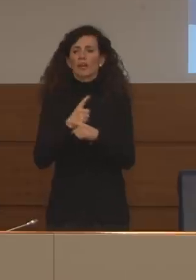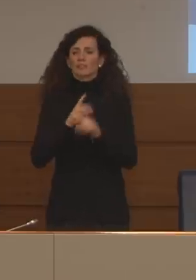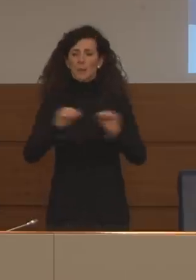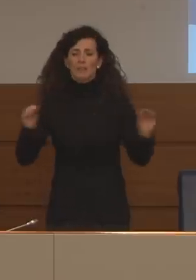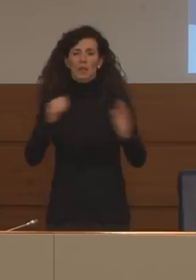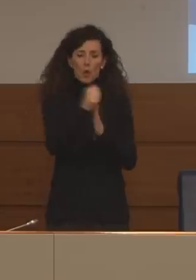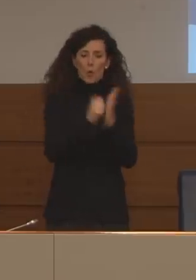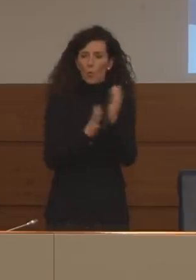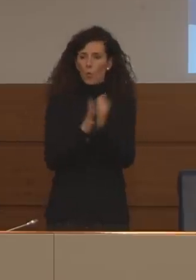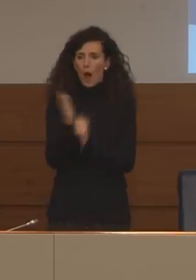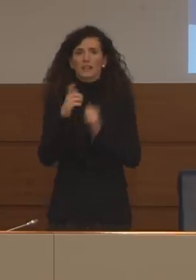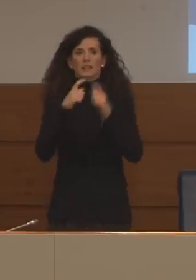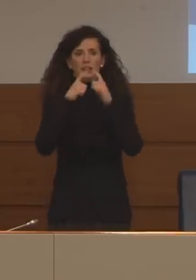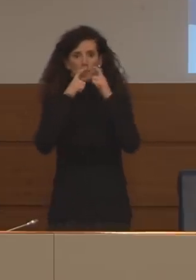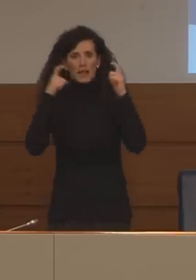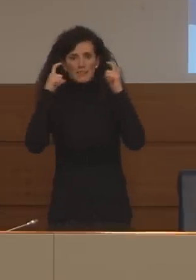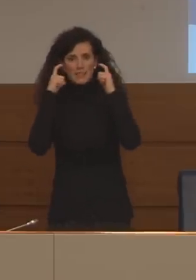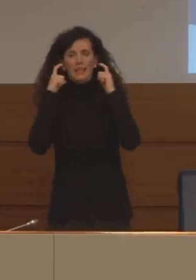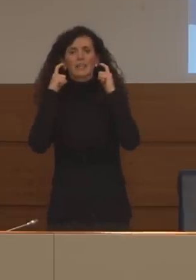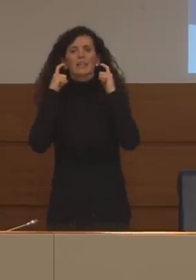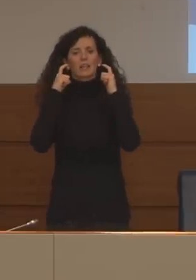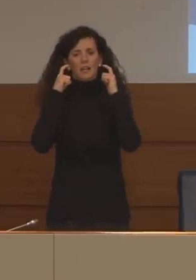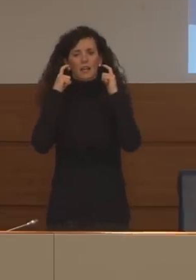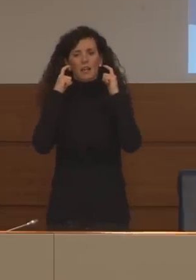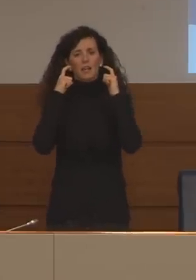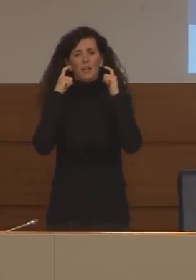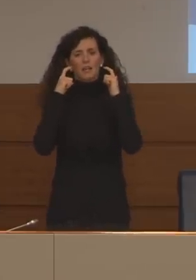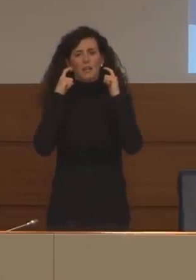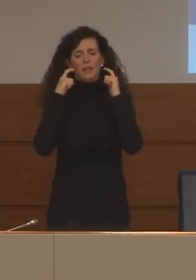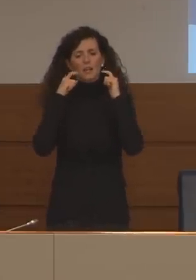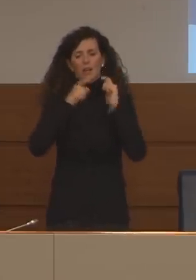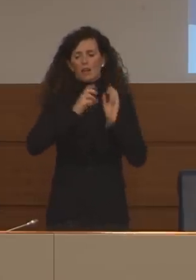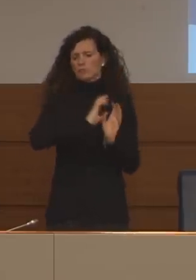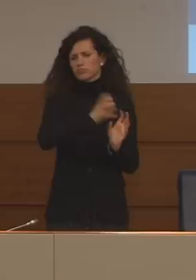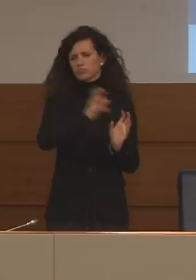monouso mascherine e altre